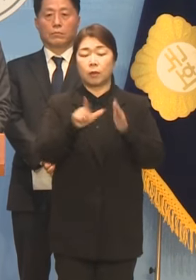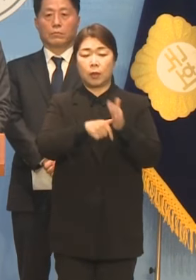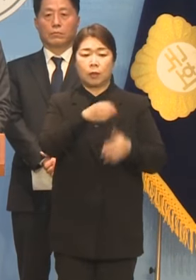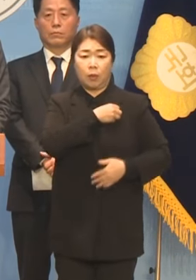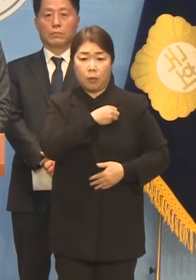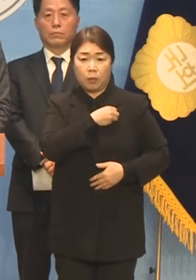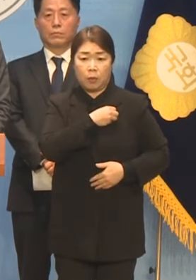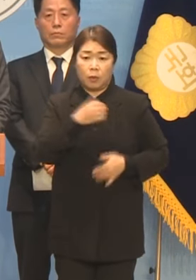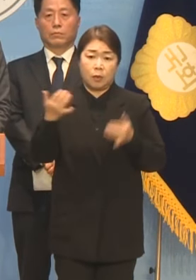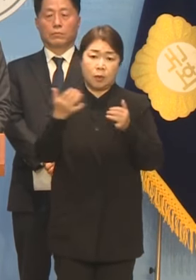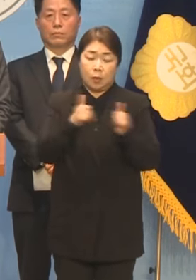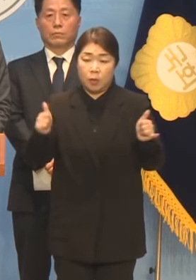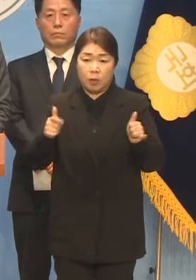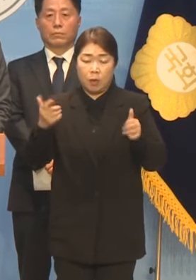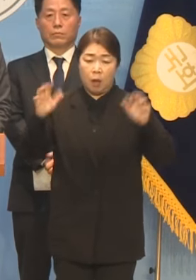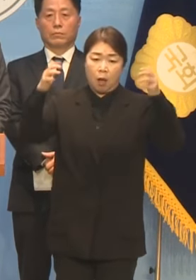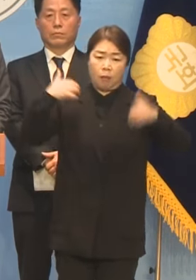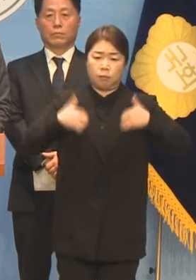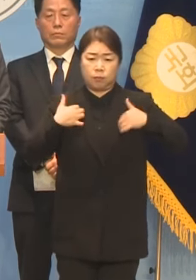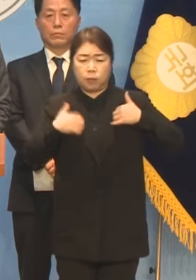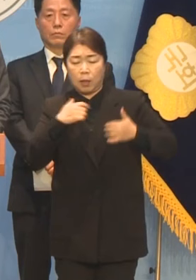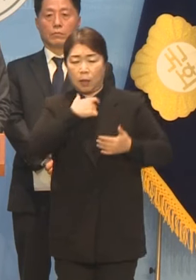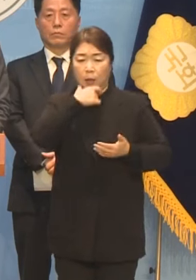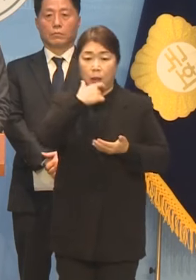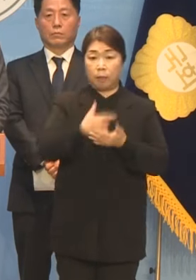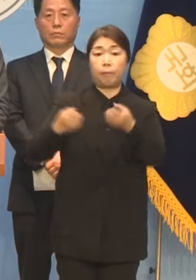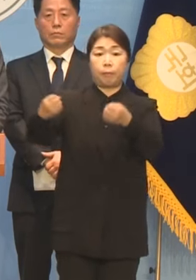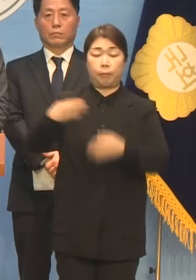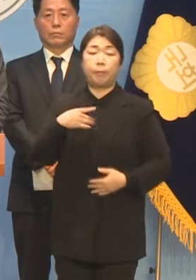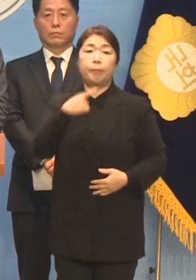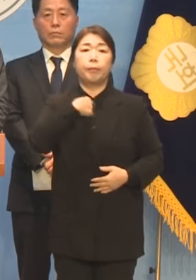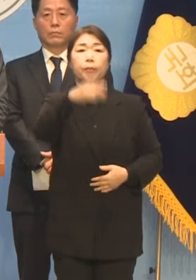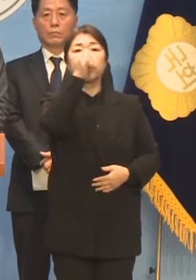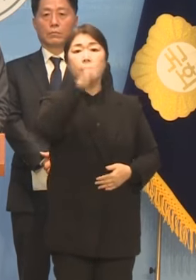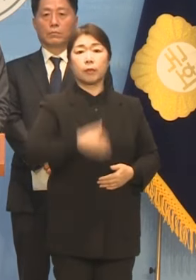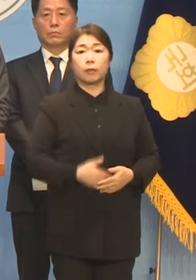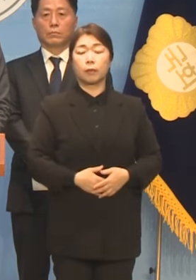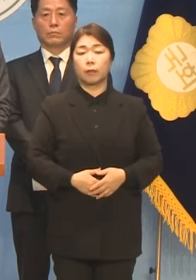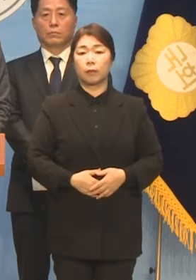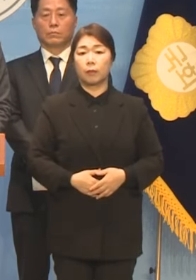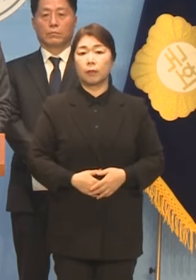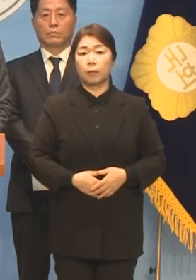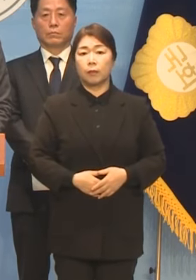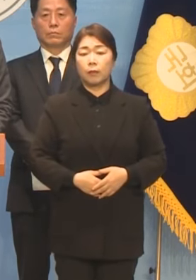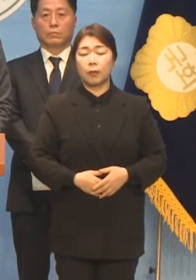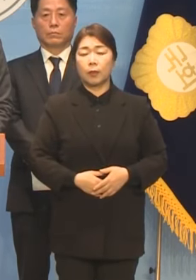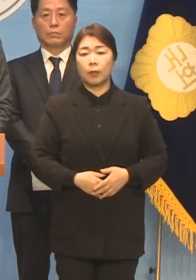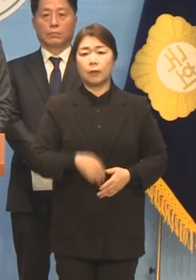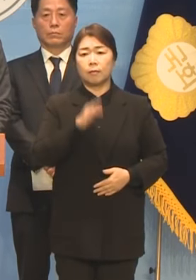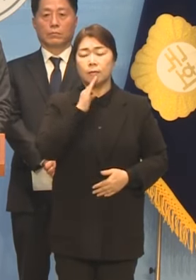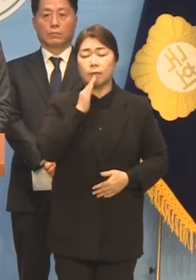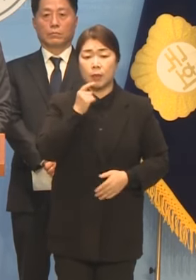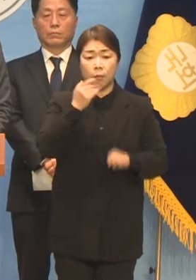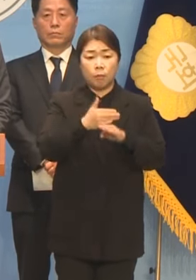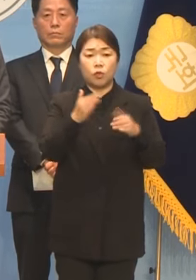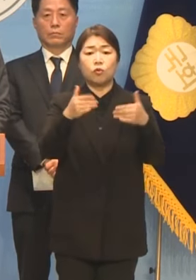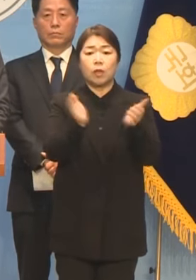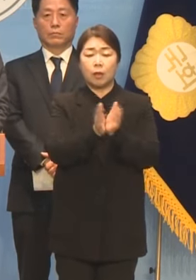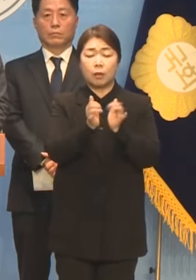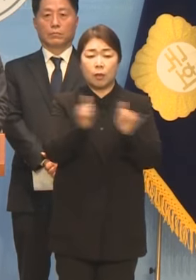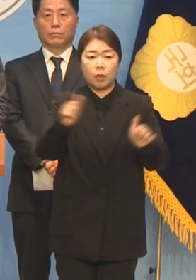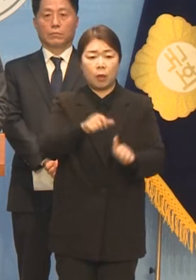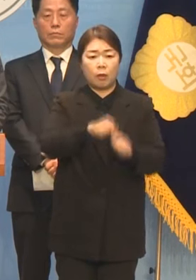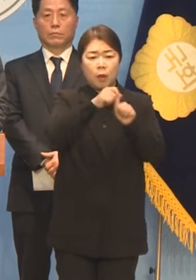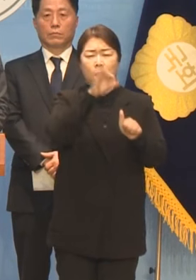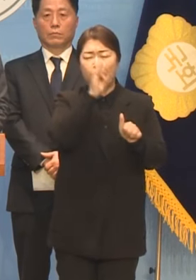당원들은 환호성을 울리며 감 감격했습니다 프안 폭이 없는 불모지에 민주당의